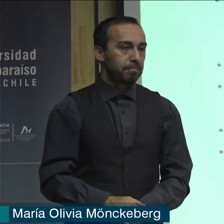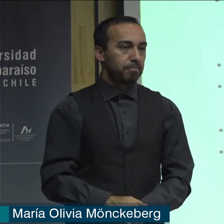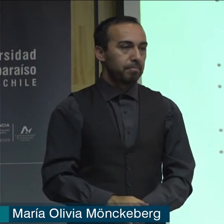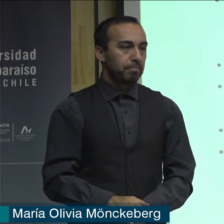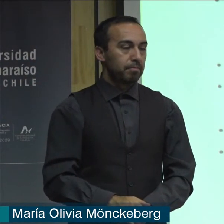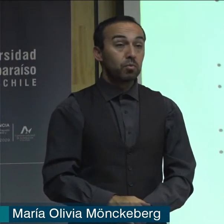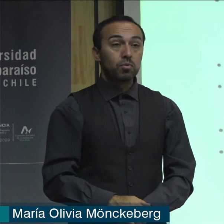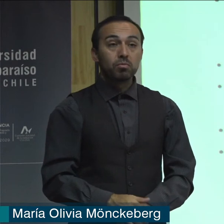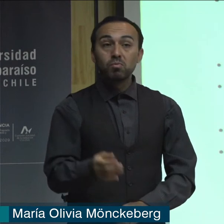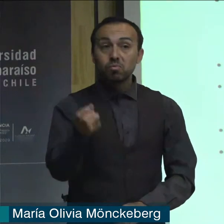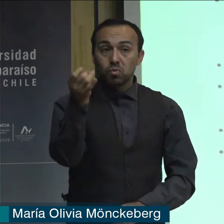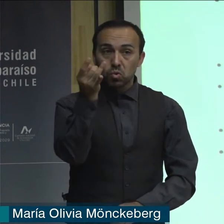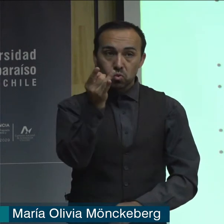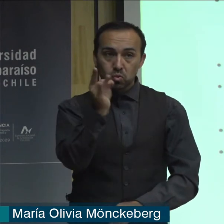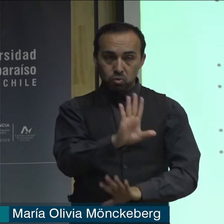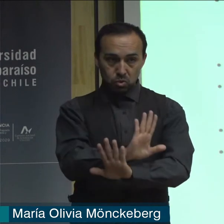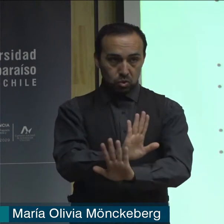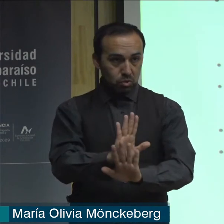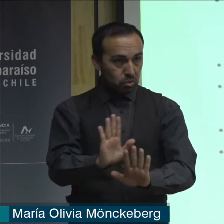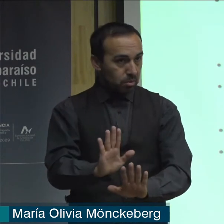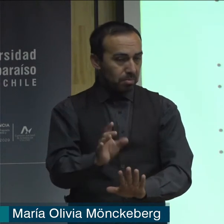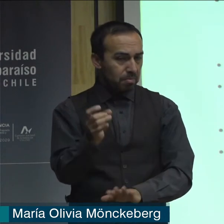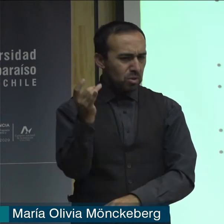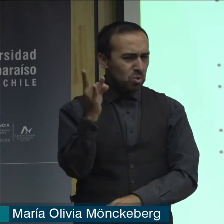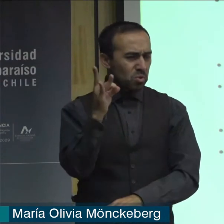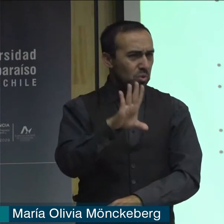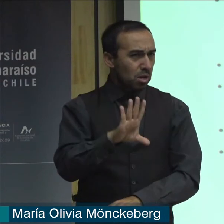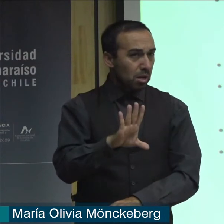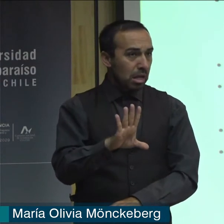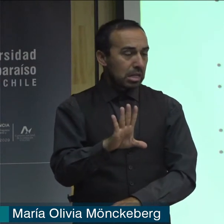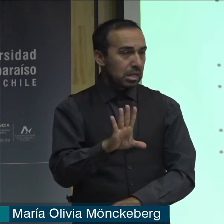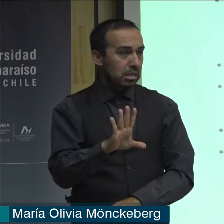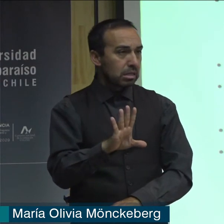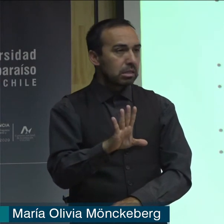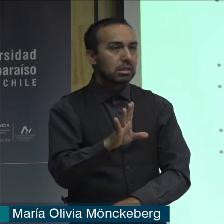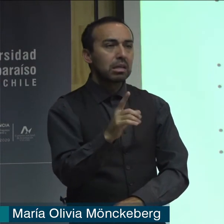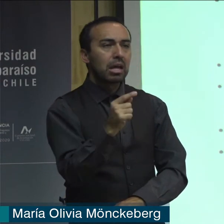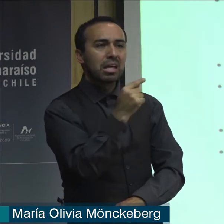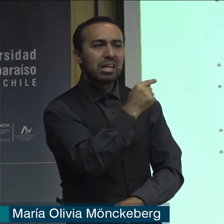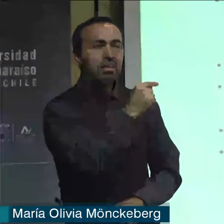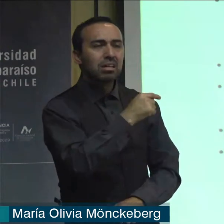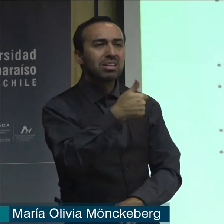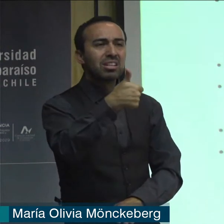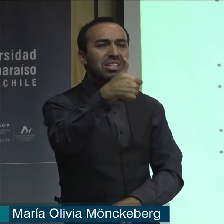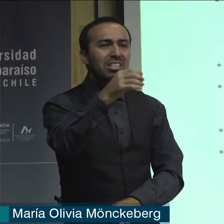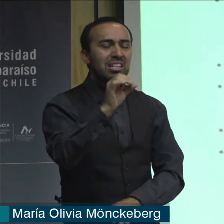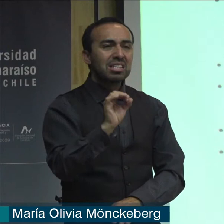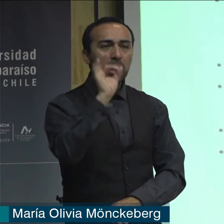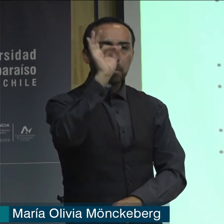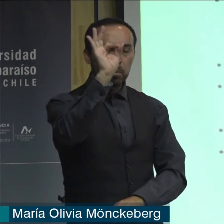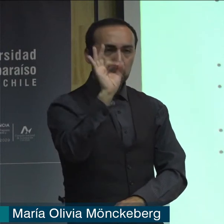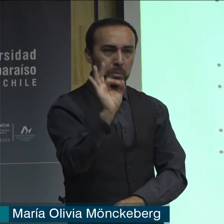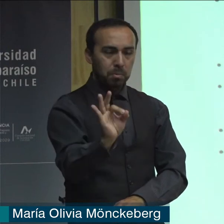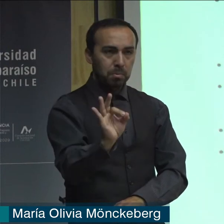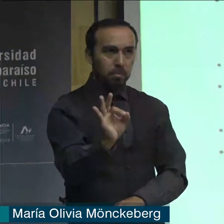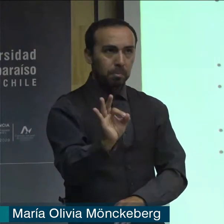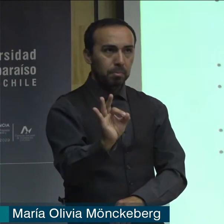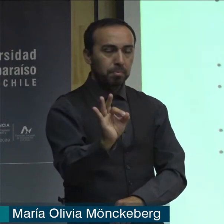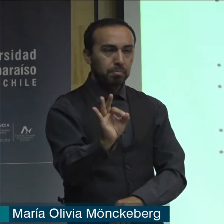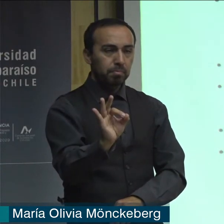recién recién o sea ahí había solamente un 60 por ciento